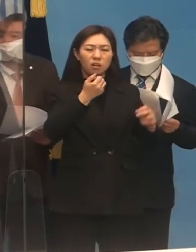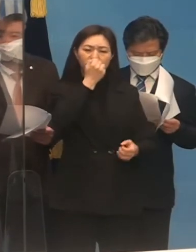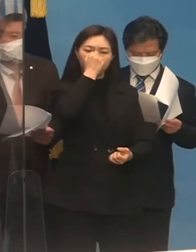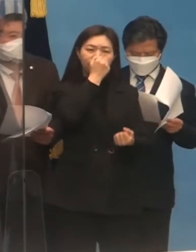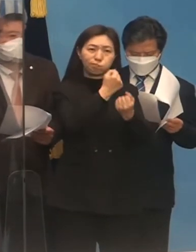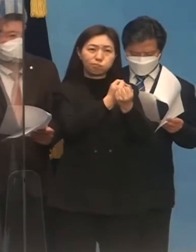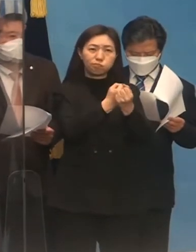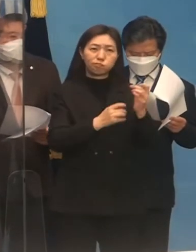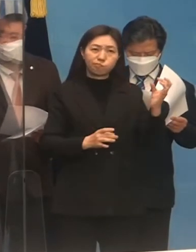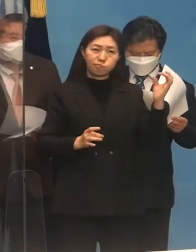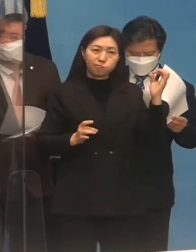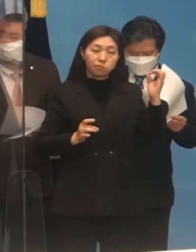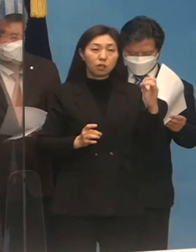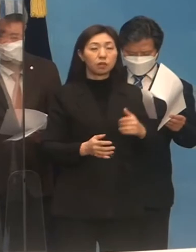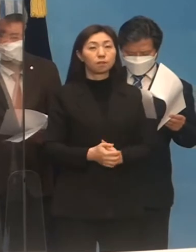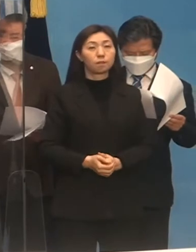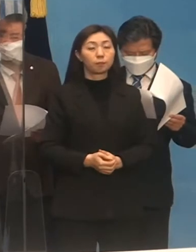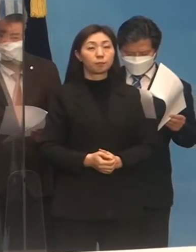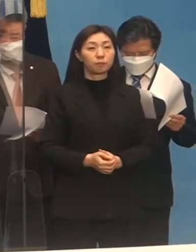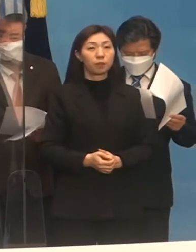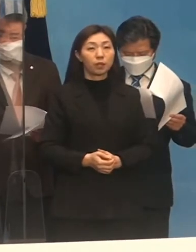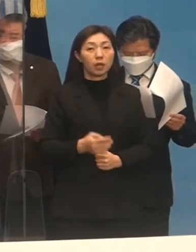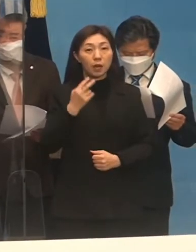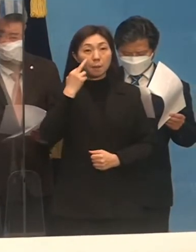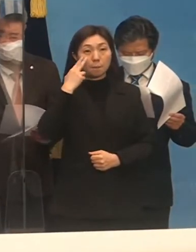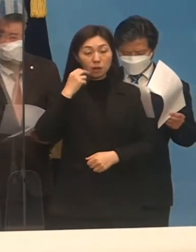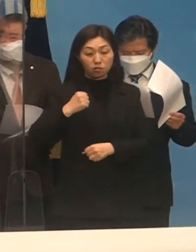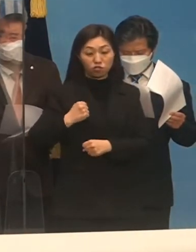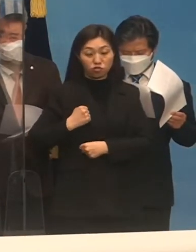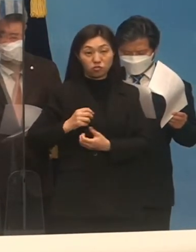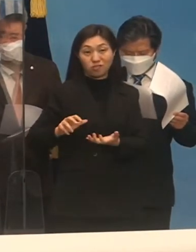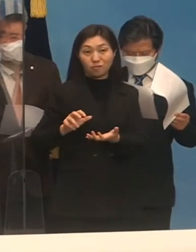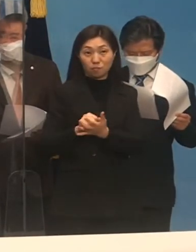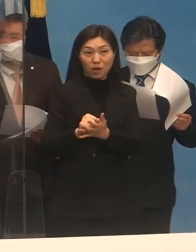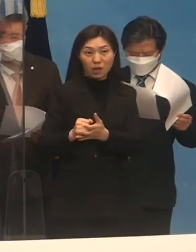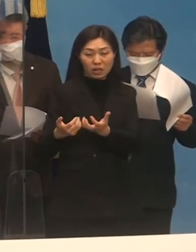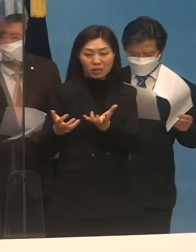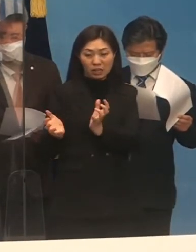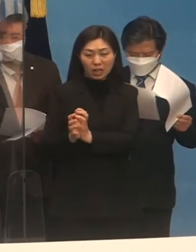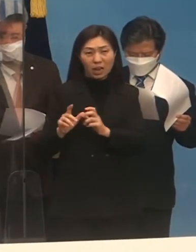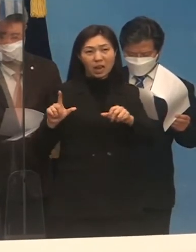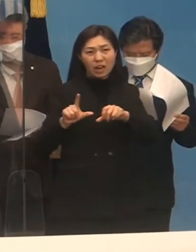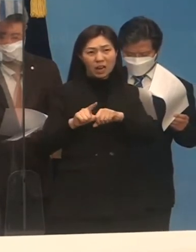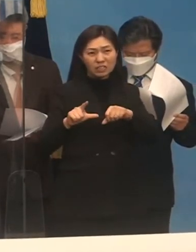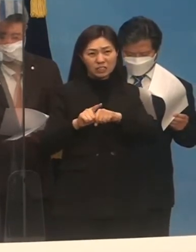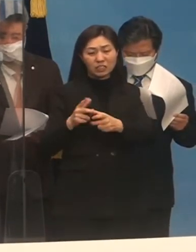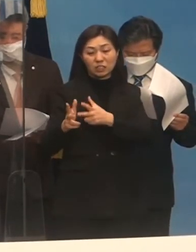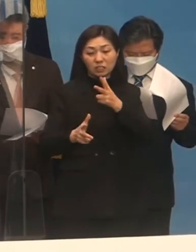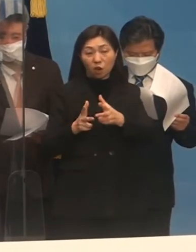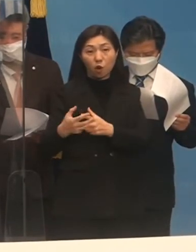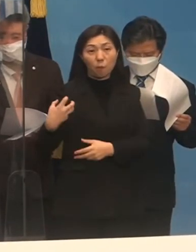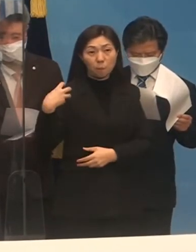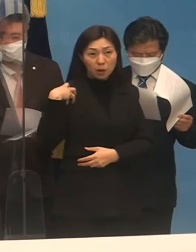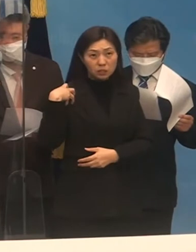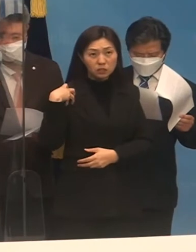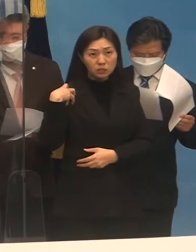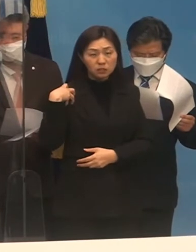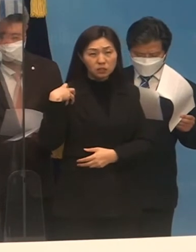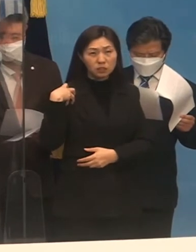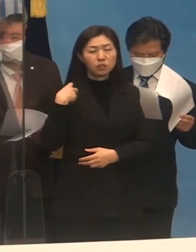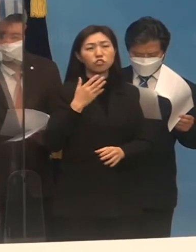없습니다. 우선 미얀마 군부의 주요 외화 수입원인 가스전 사업을 운영하고 있는 슈웨 가스전